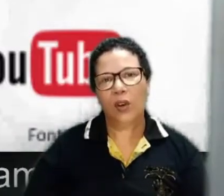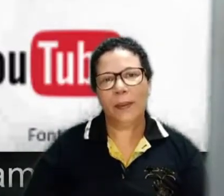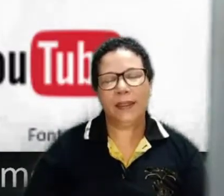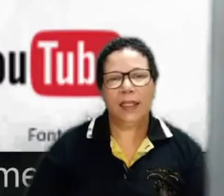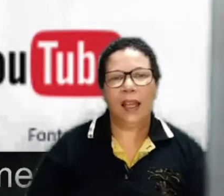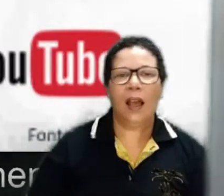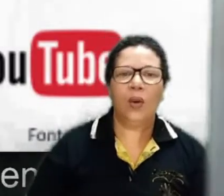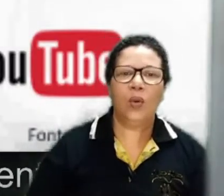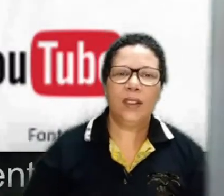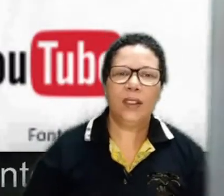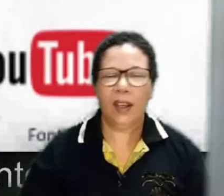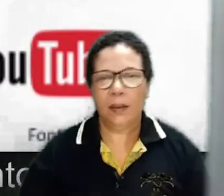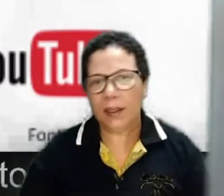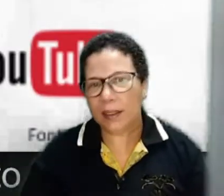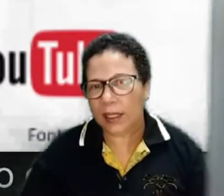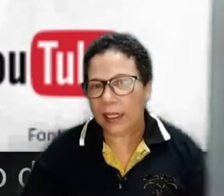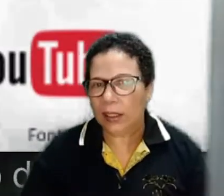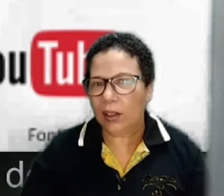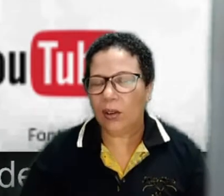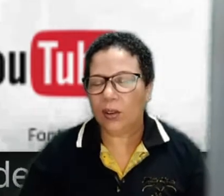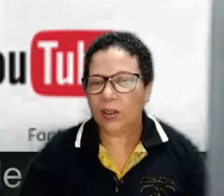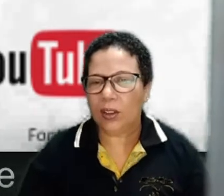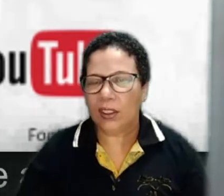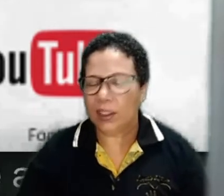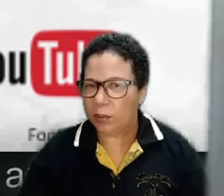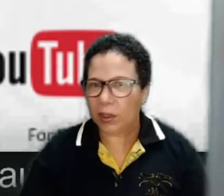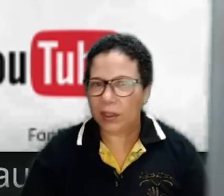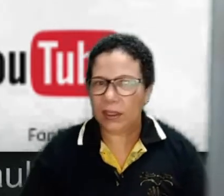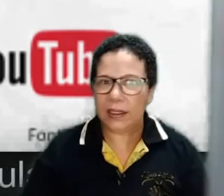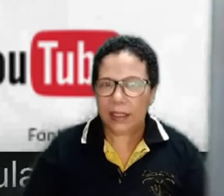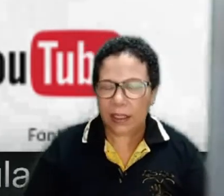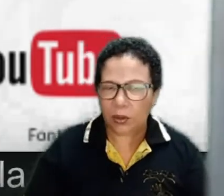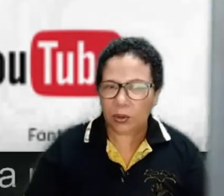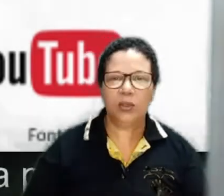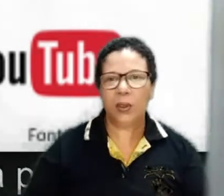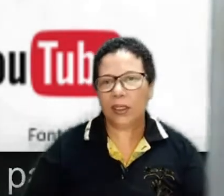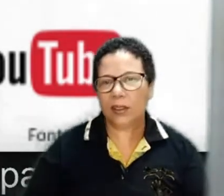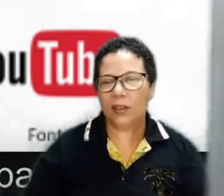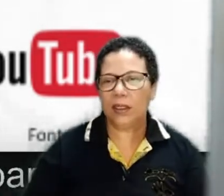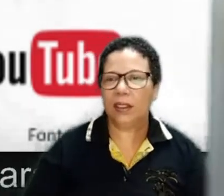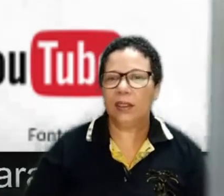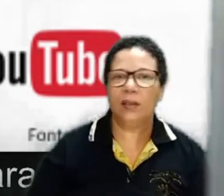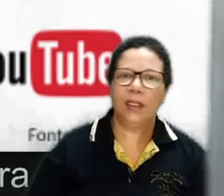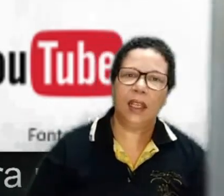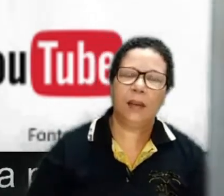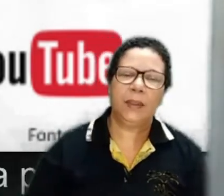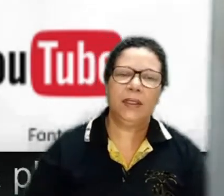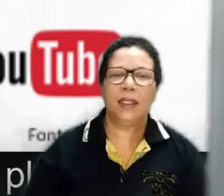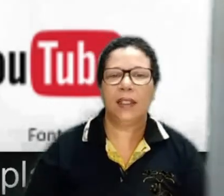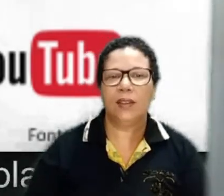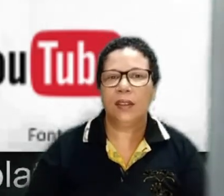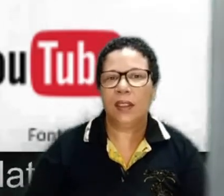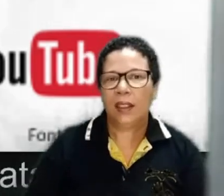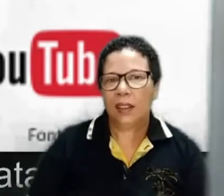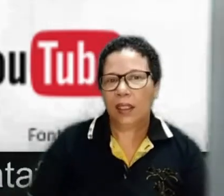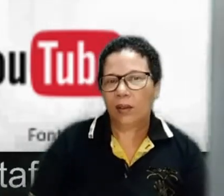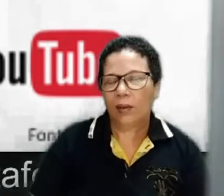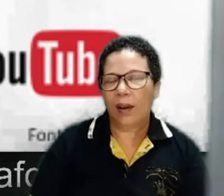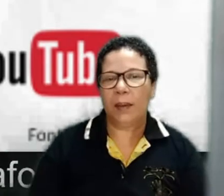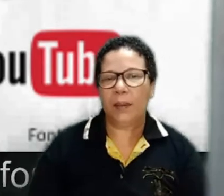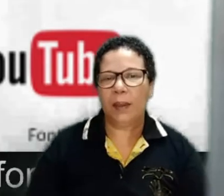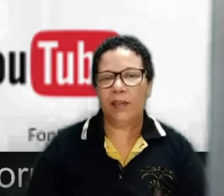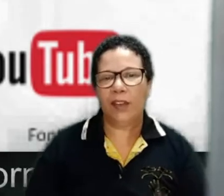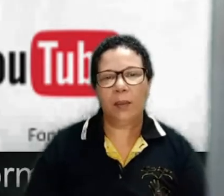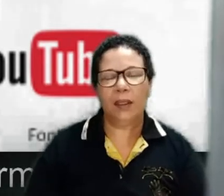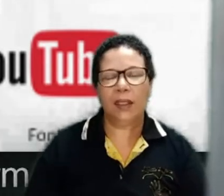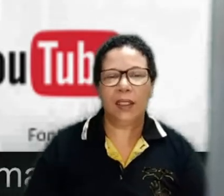Agora eu vou apresentar algumas ferramentas tecnológicas que podem ser utilizadas no processo de ensino e aprendizagem. Então, a